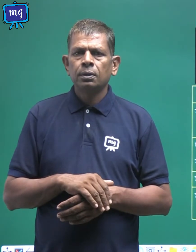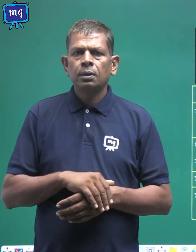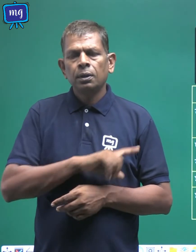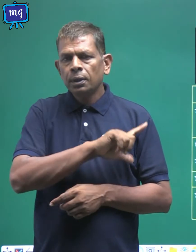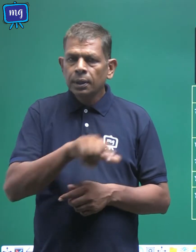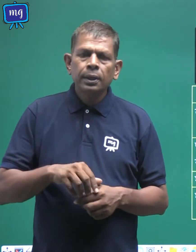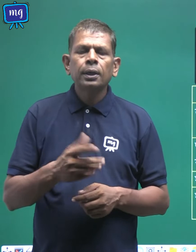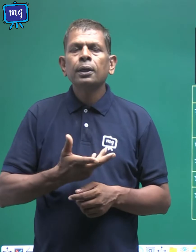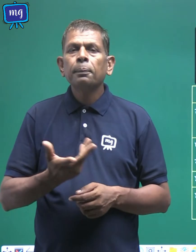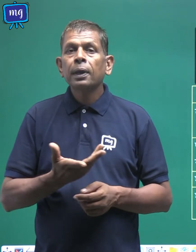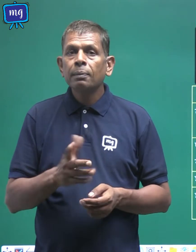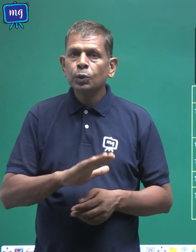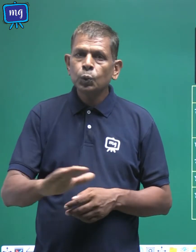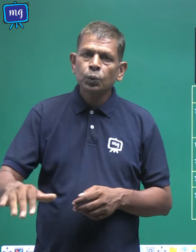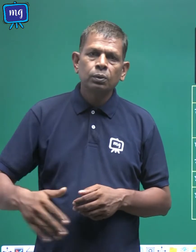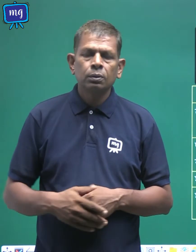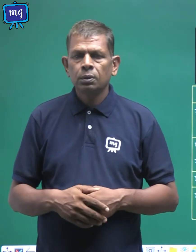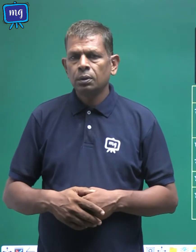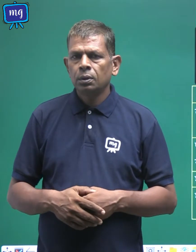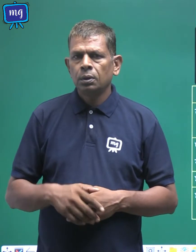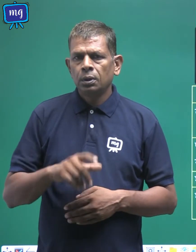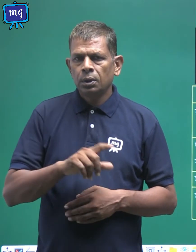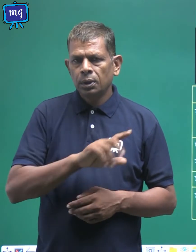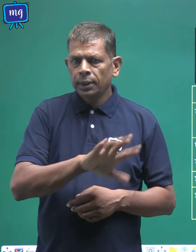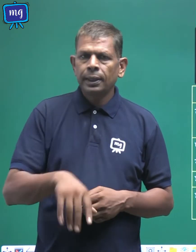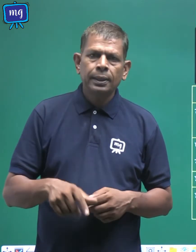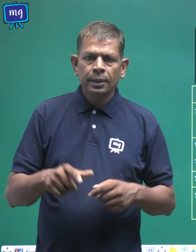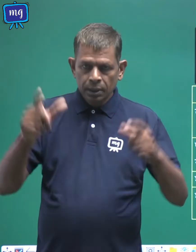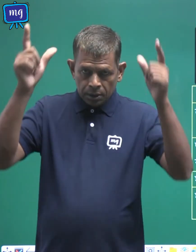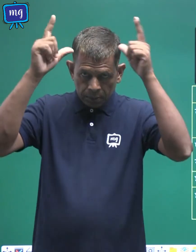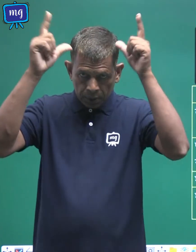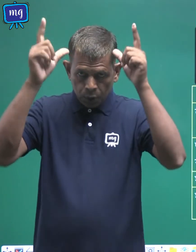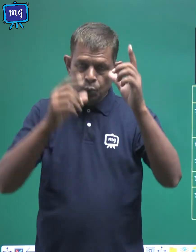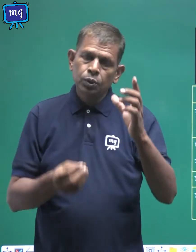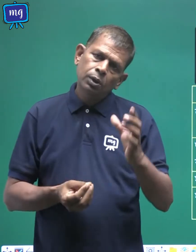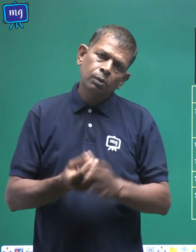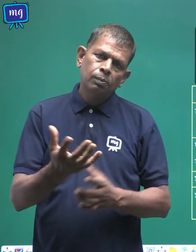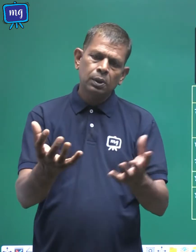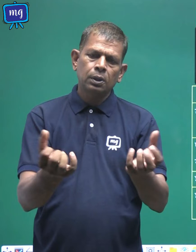ये सब क्या है बच्चों? सभी जंतु उत्पाद हैं।